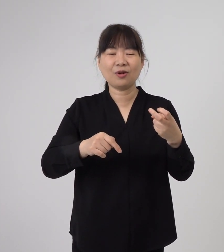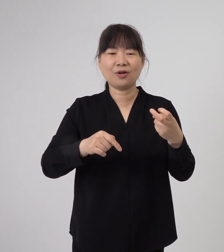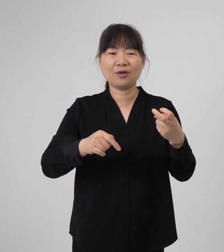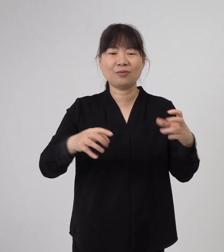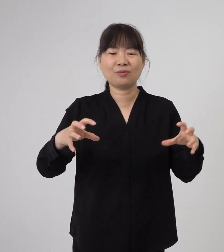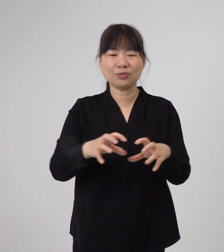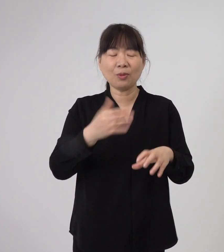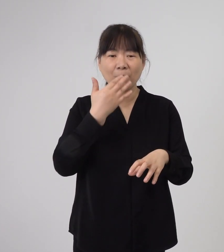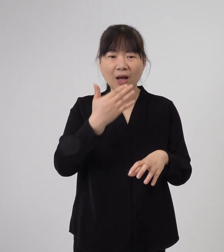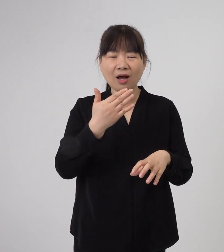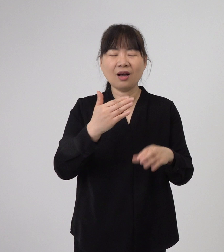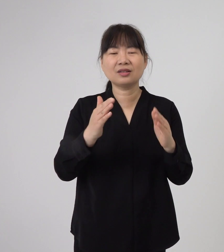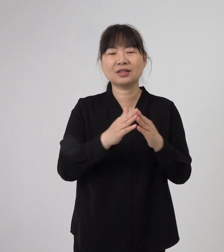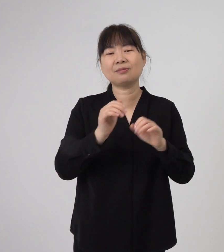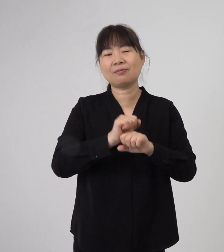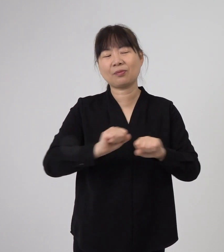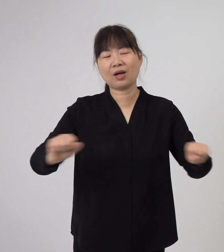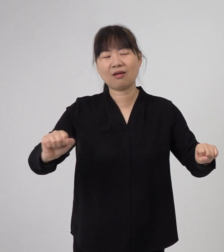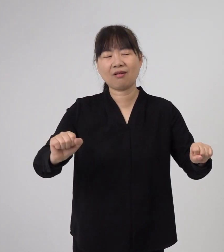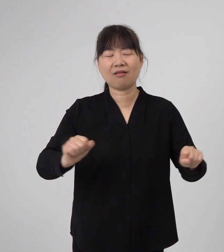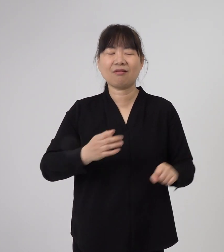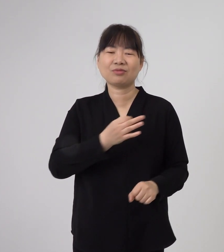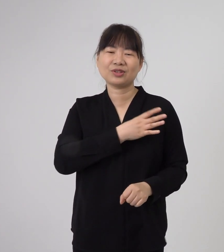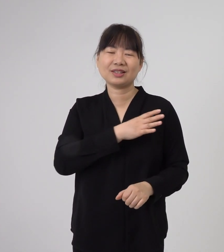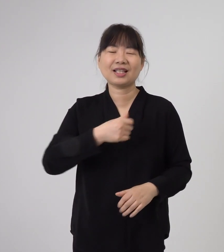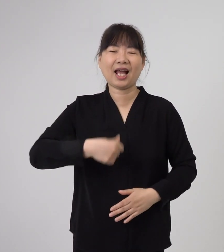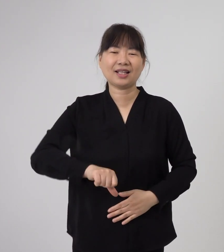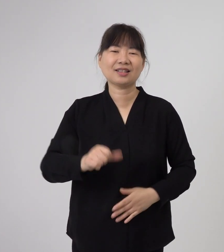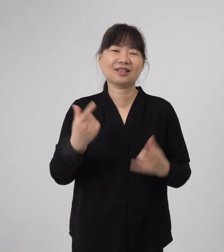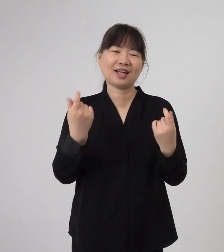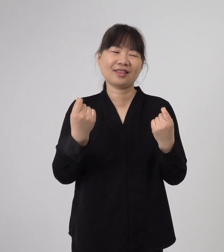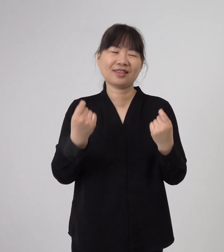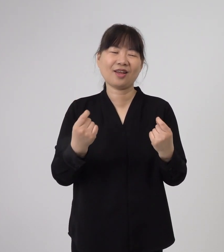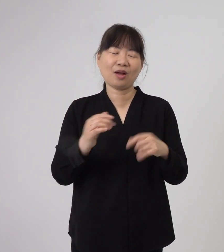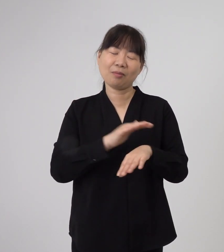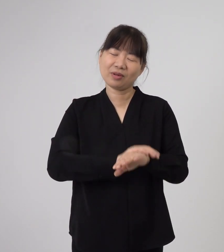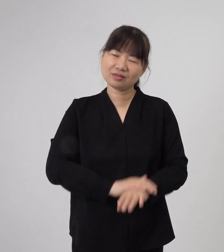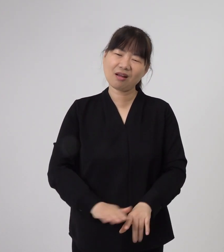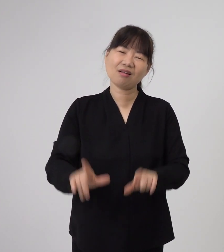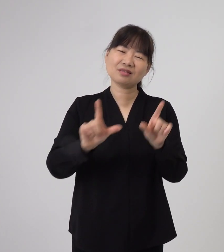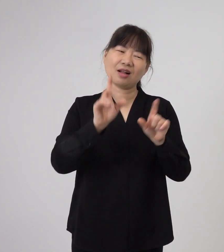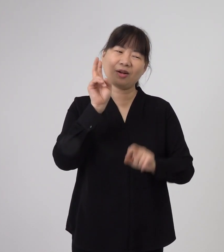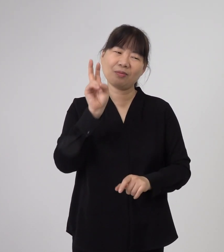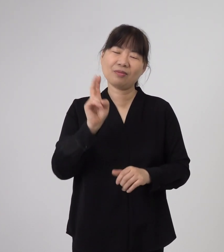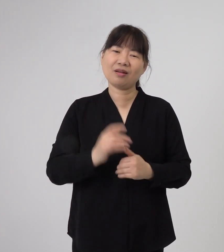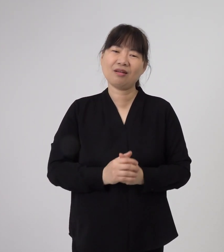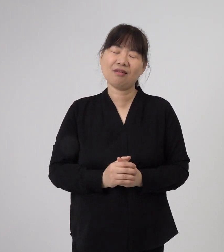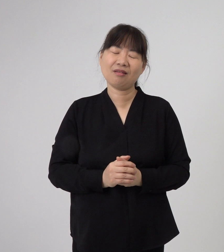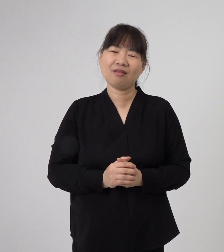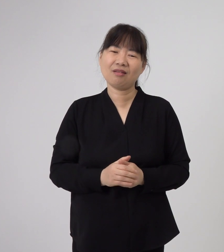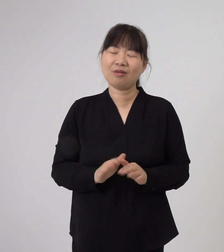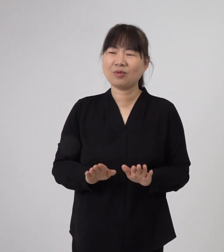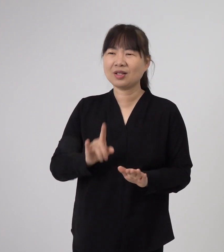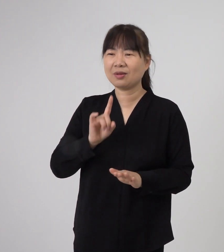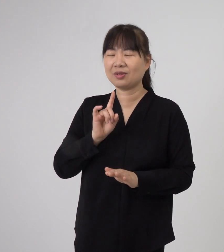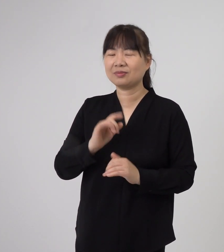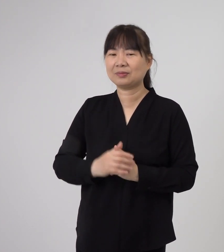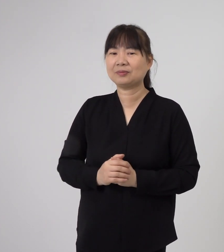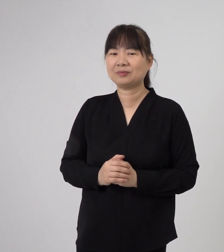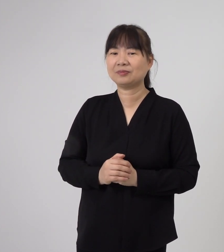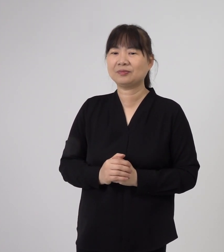정도인지 알겠죠? 부잣집 아들이었던 것 같아요. 잘 사는 집. 소위 오늘날 얘기하면